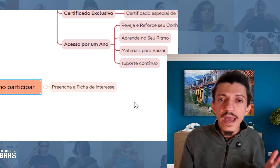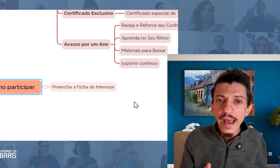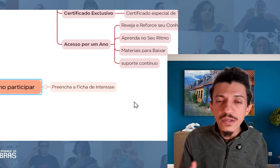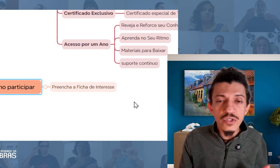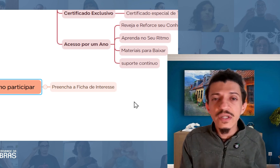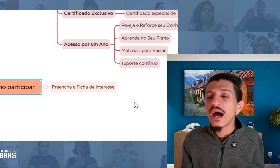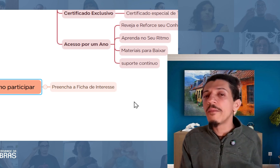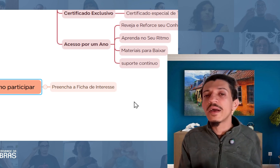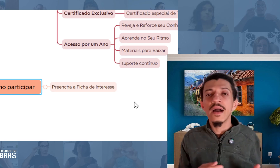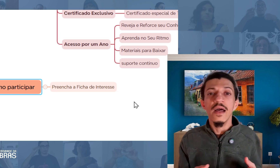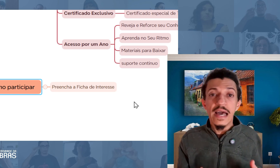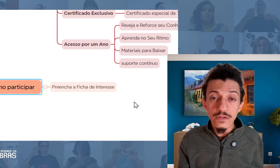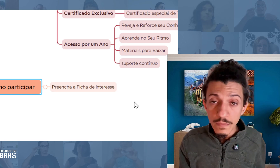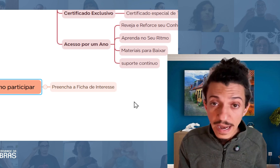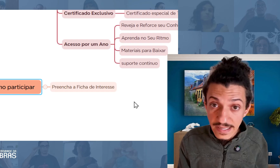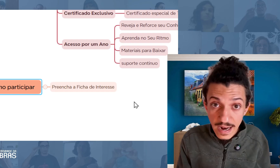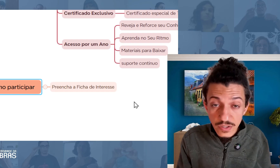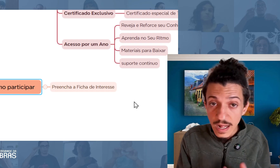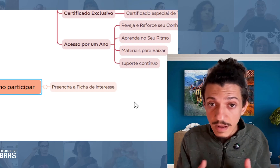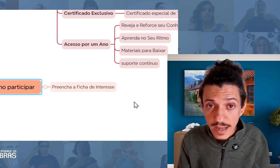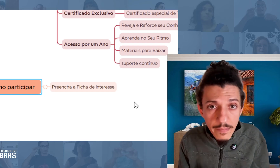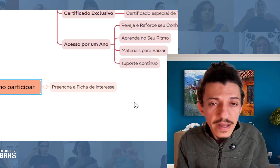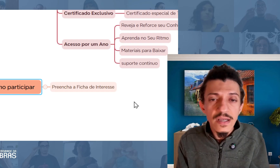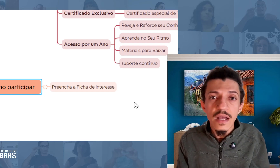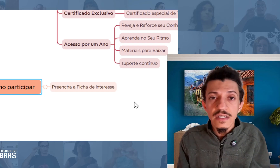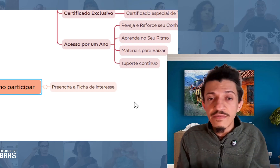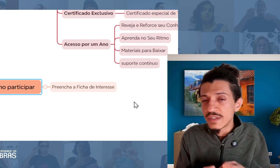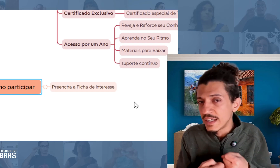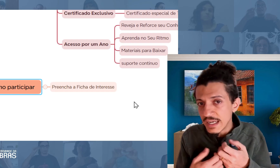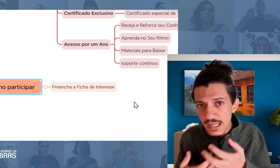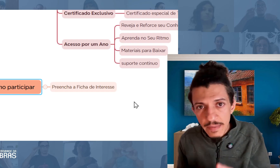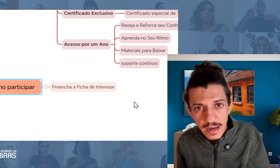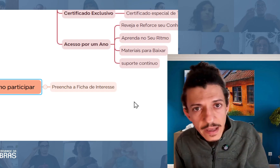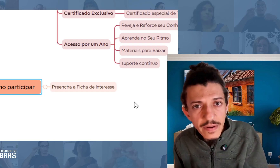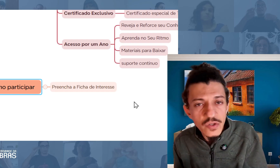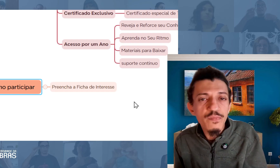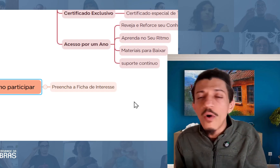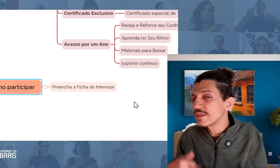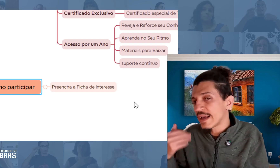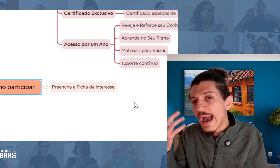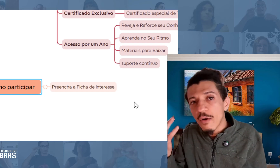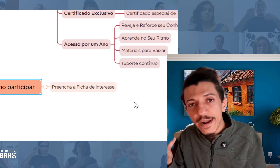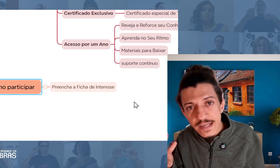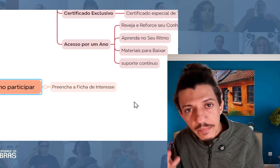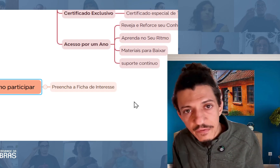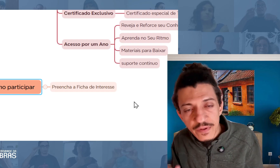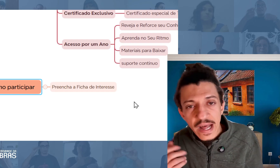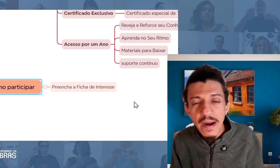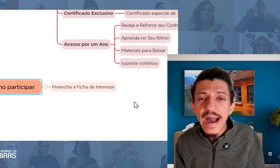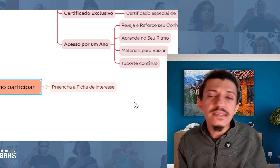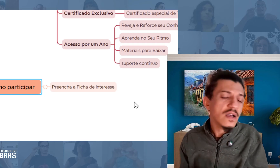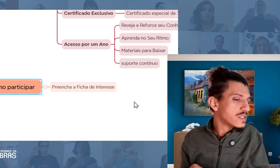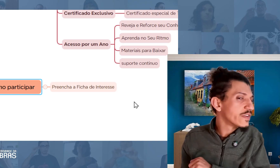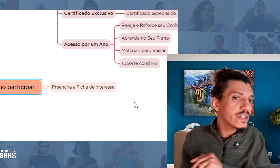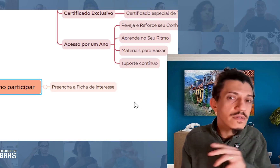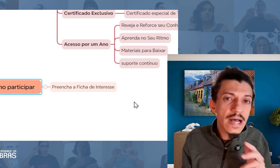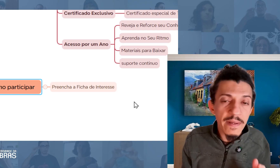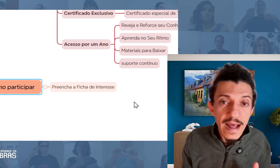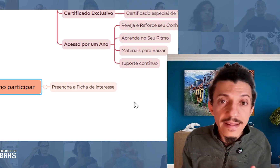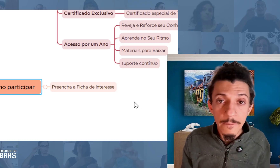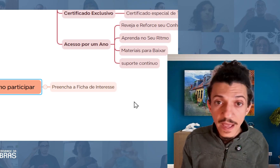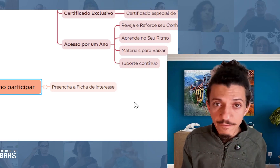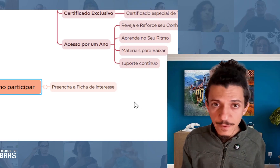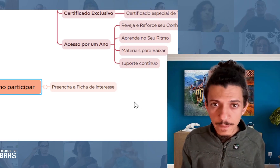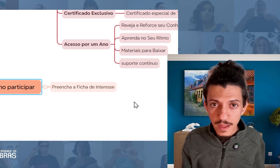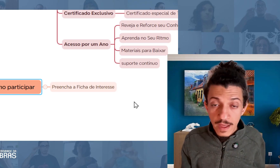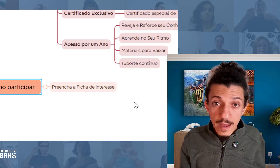que é a sua dinâmica e tudo mais relacionado a Libras. Se você já sabe a Libras um pouco, você quer agora se aprofundar mais, se você não sabe